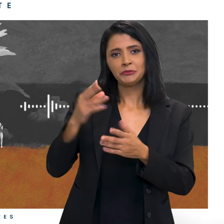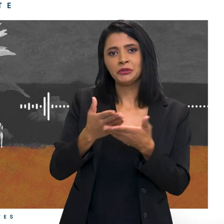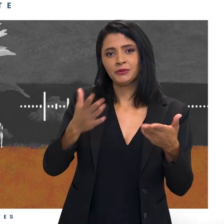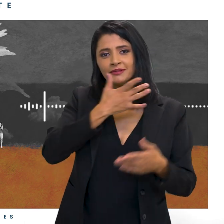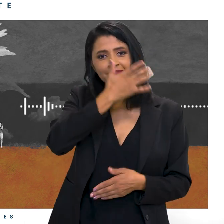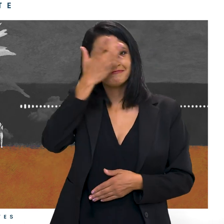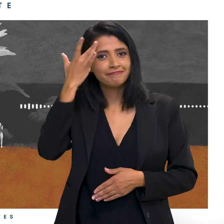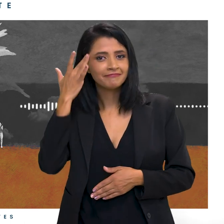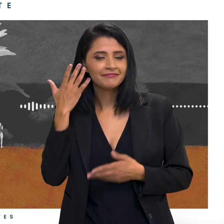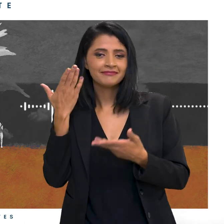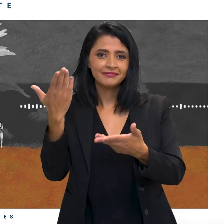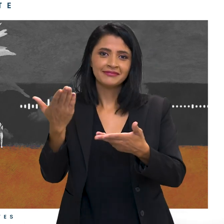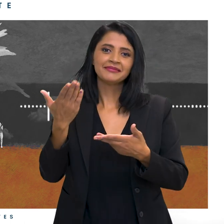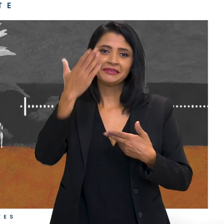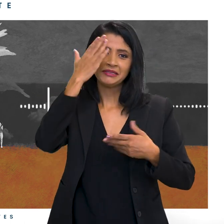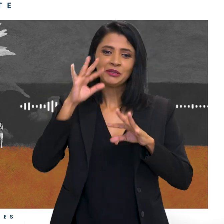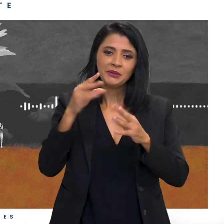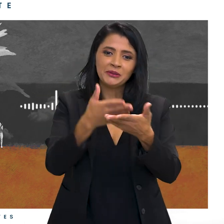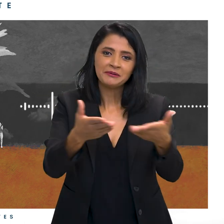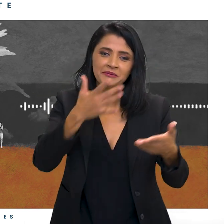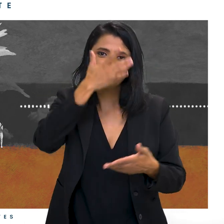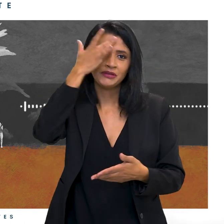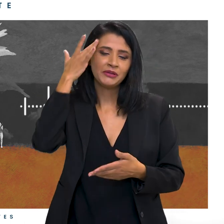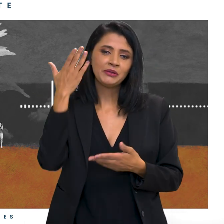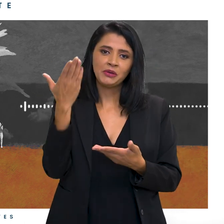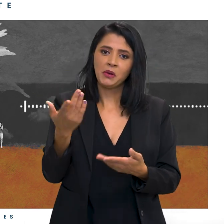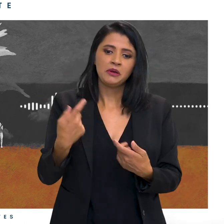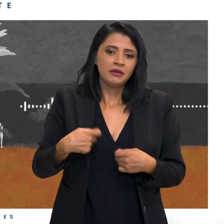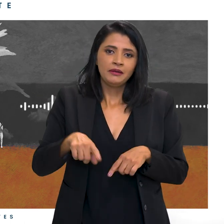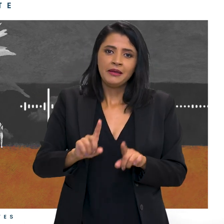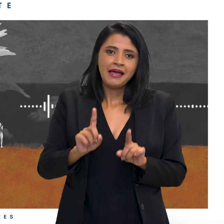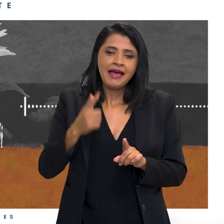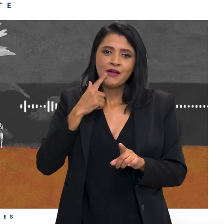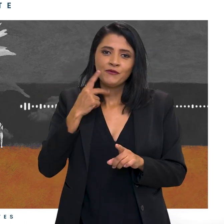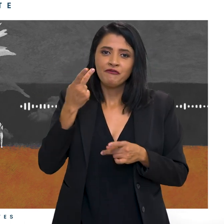memória de todo mundo. E fica o agradecimento a todo mundo aqui que não